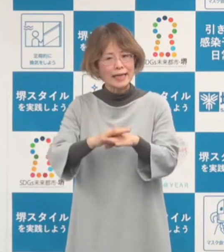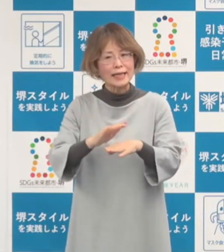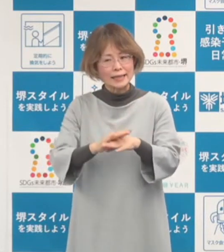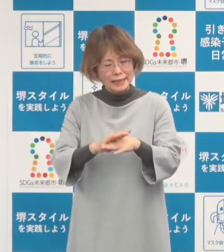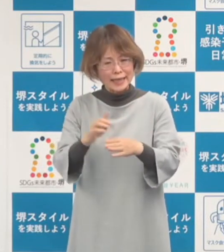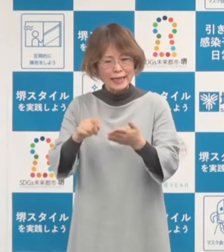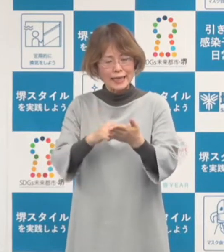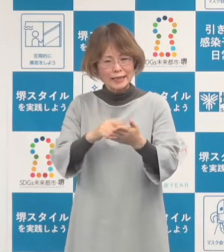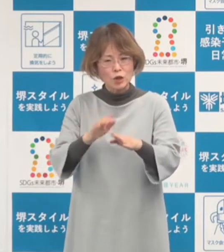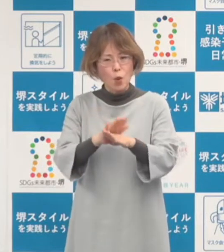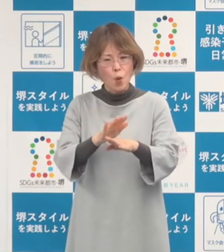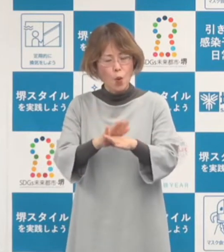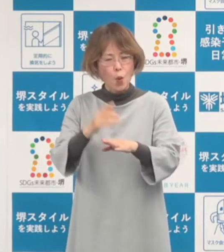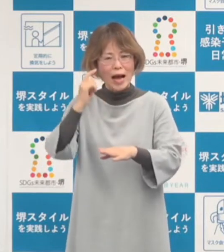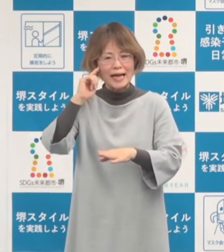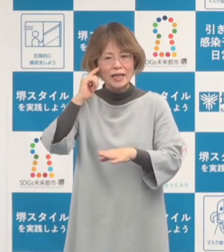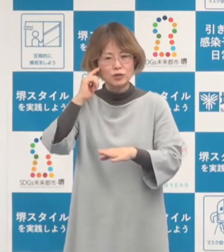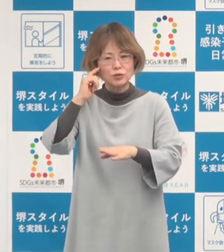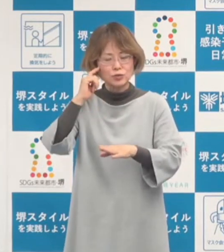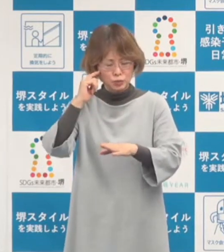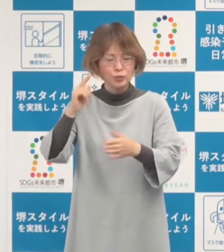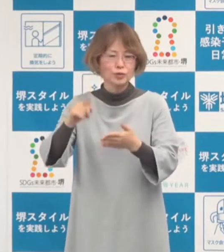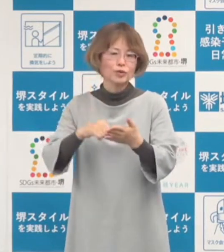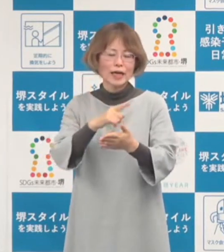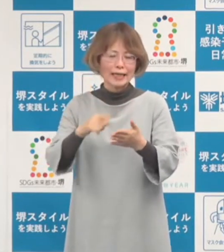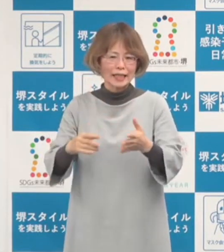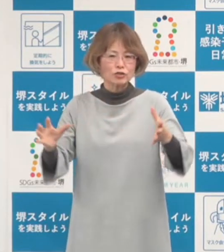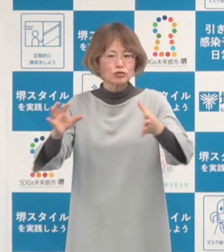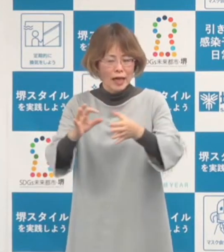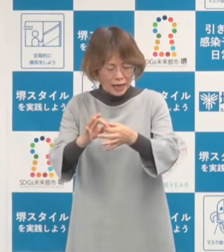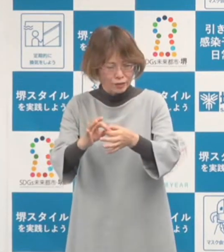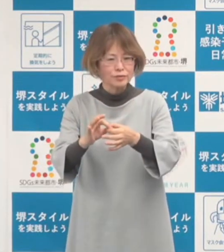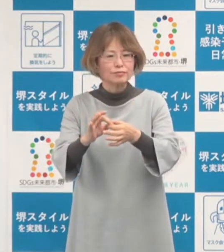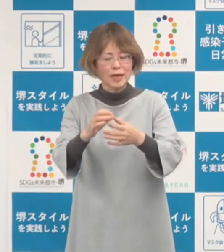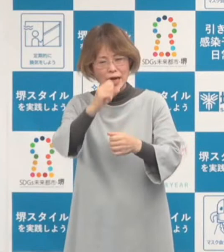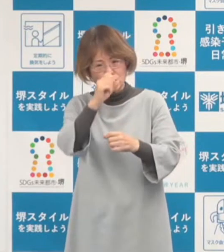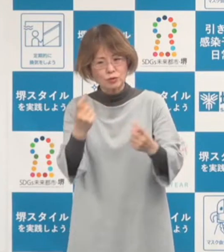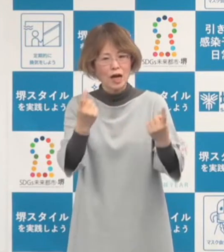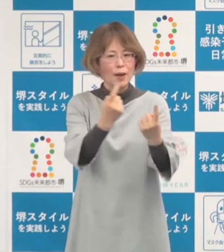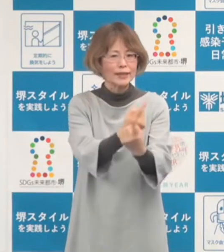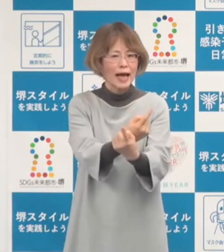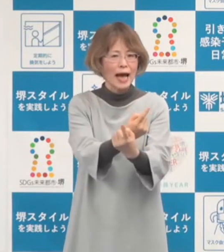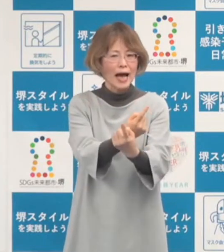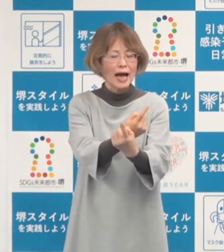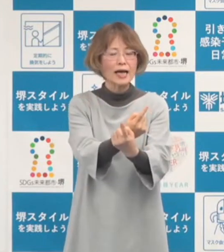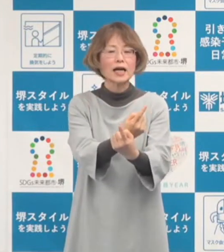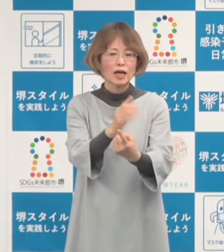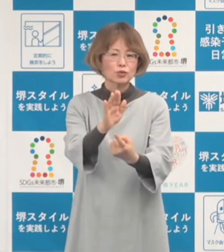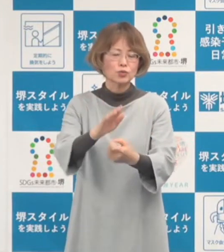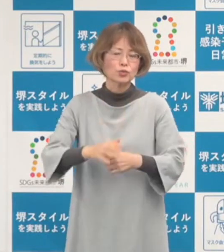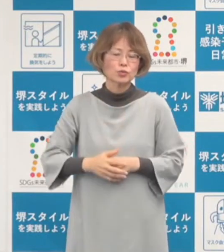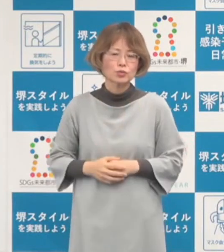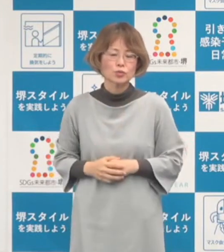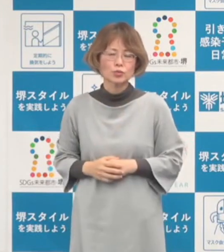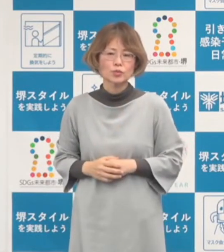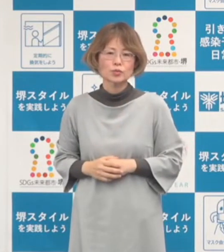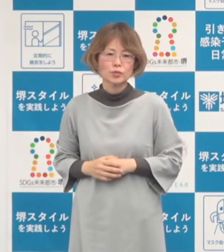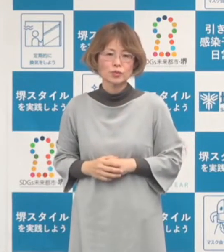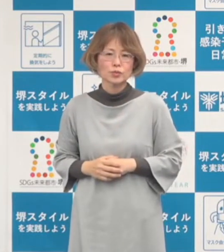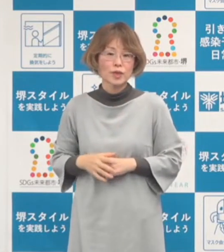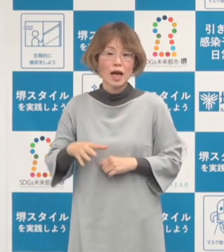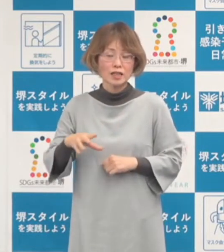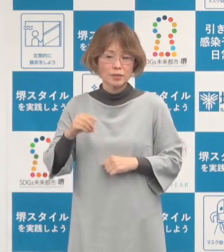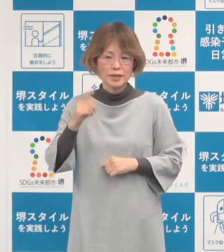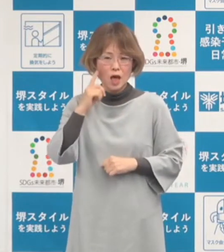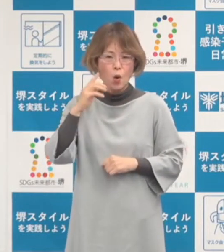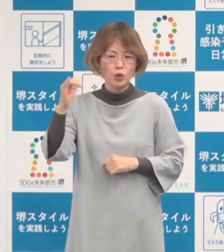で解決につながった、改善につながった事例もございます。ですので今当初保護者